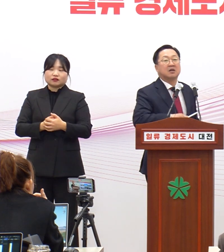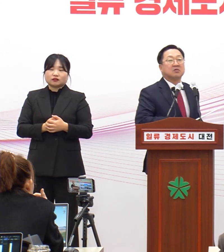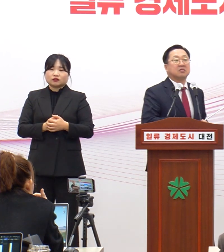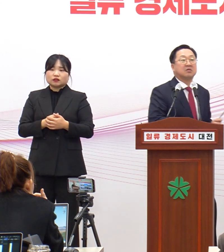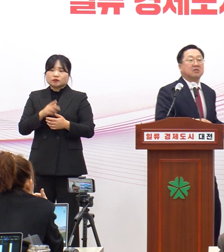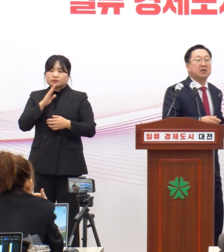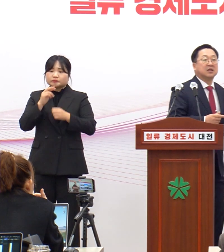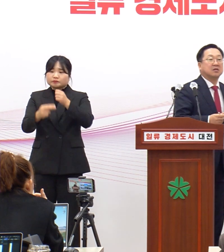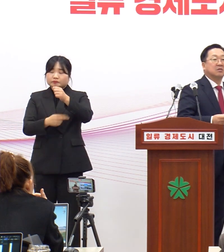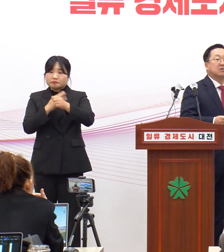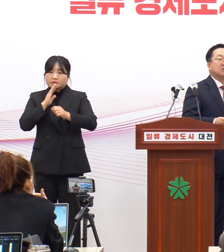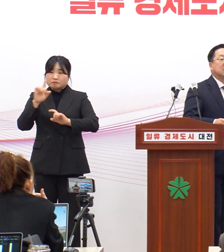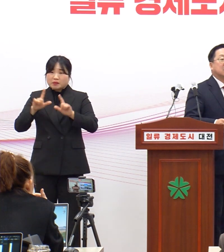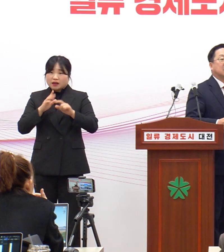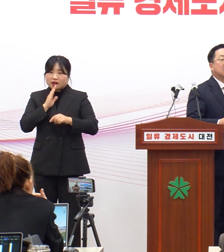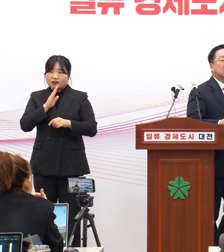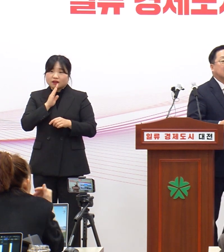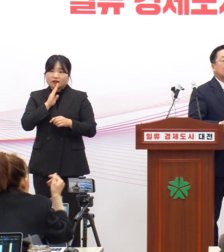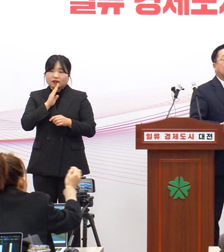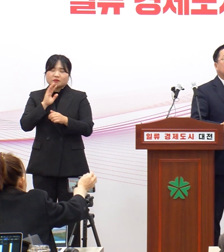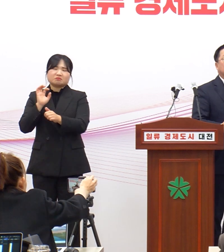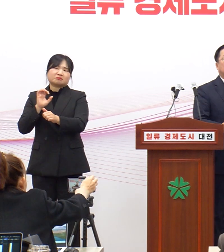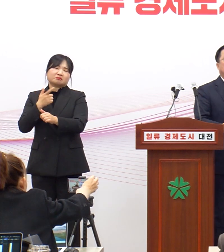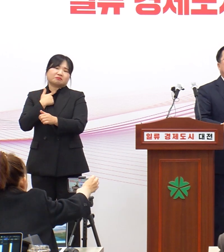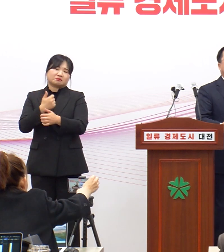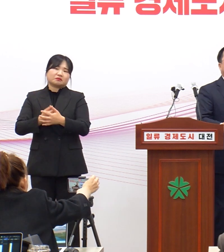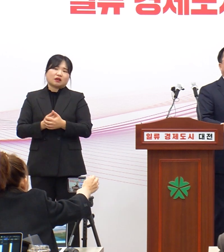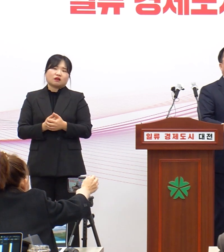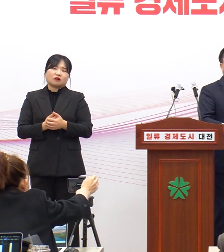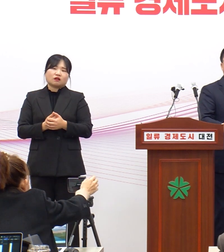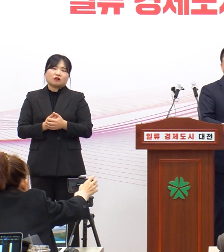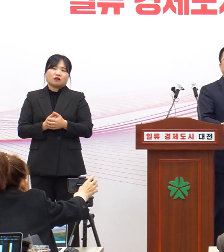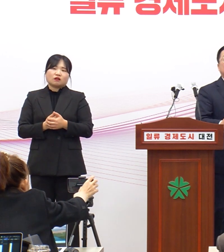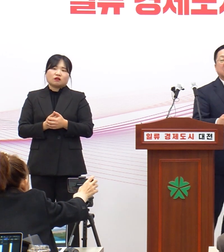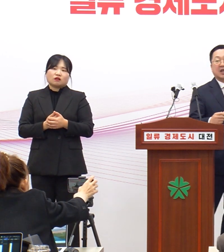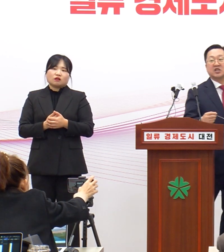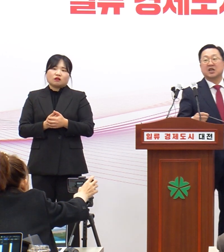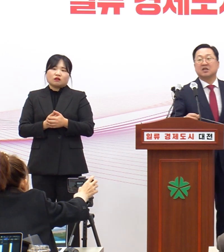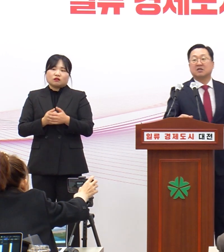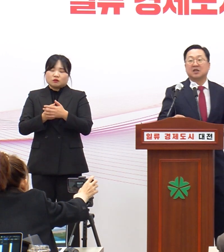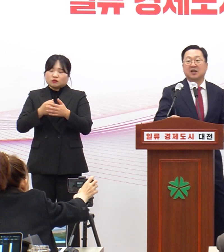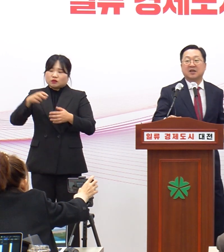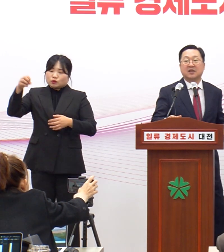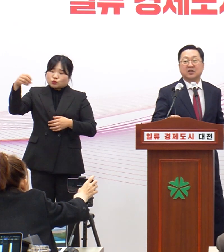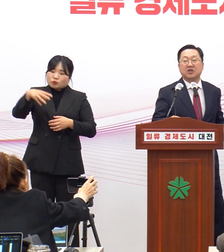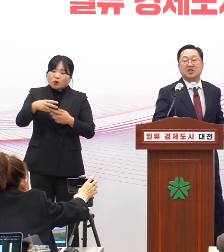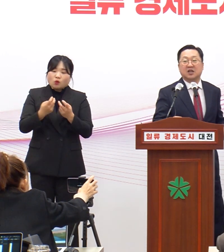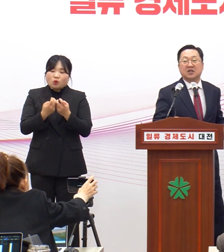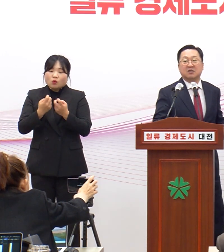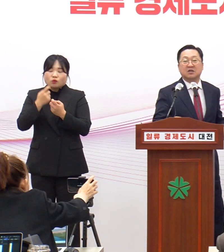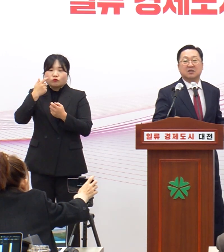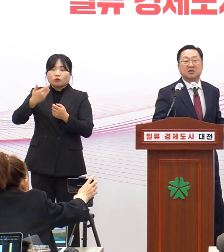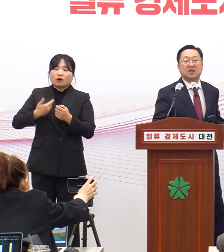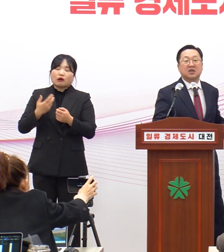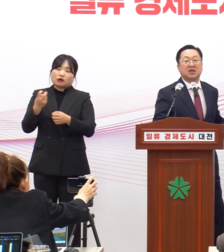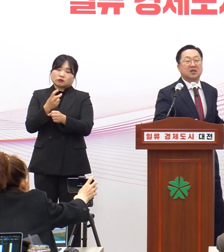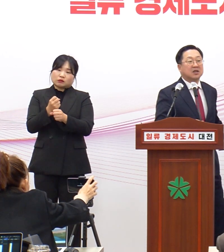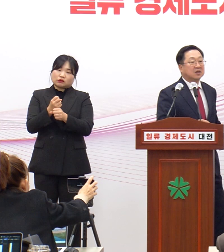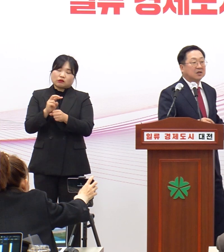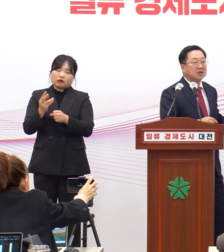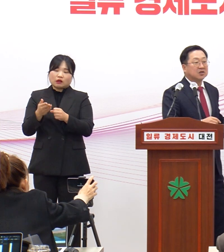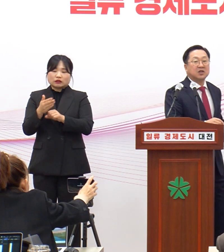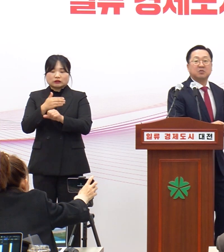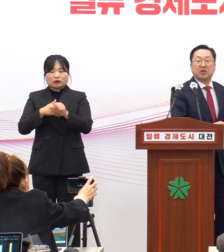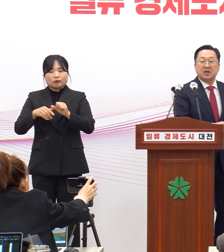이걸 다리라고 나는. 경관점은 어떻게 할까 하니까 경관점은 다시 해야 되는데 여의치가 않다고 그래서 어떻게 되냐